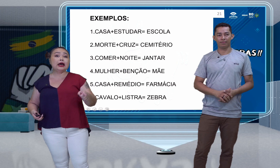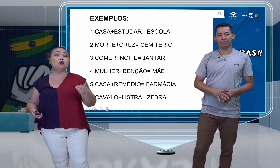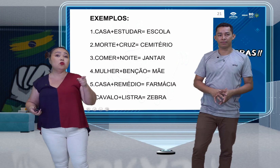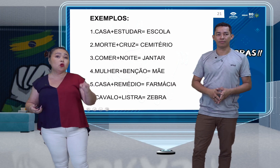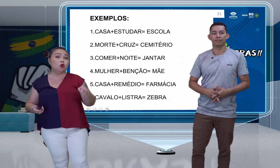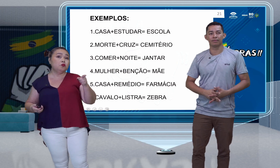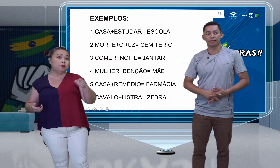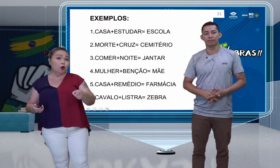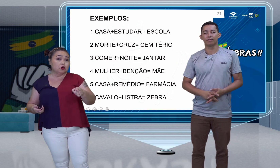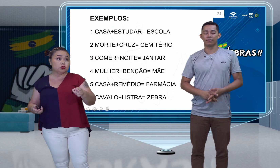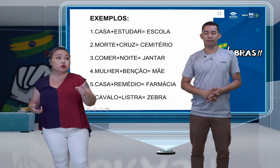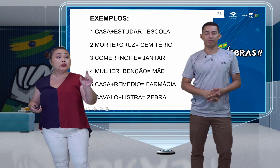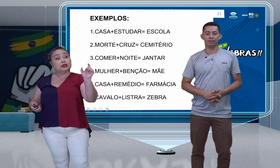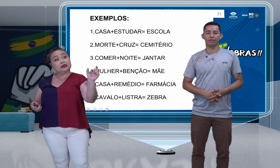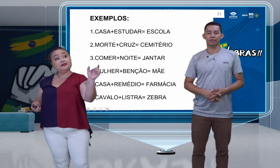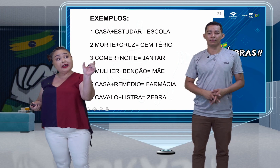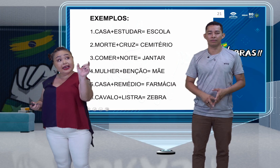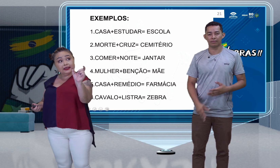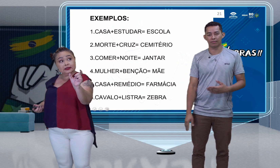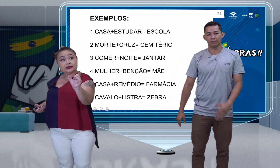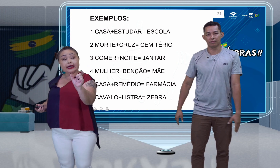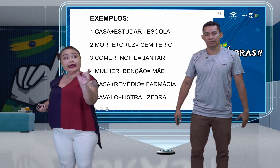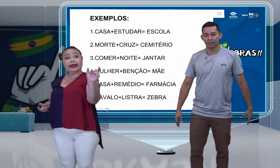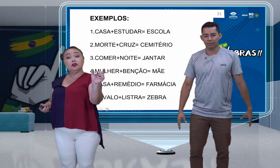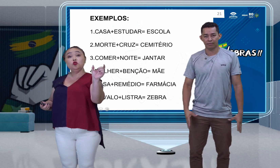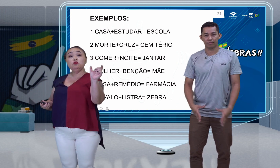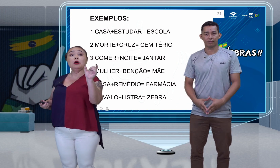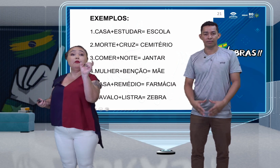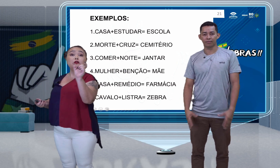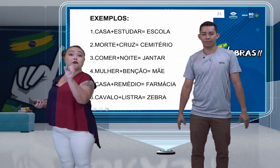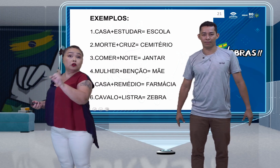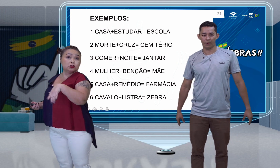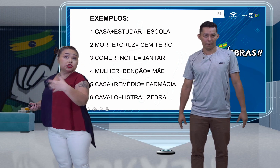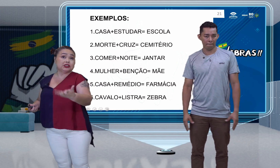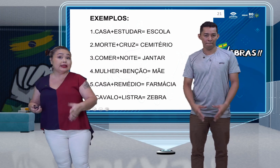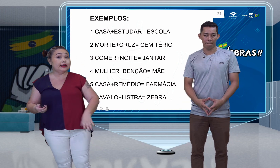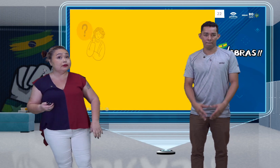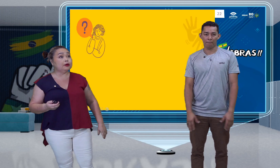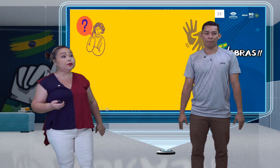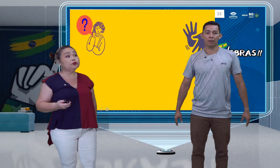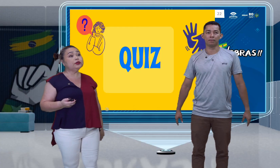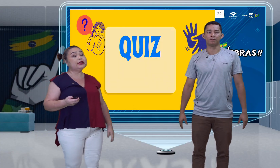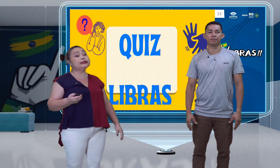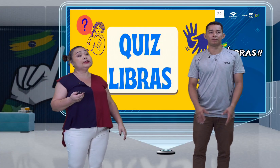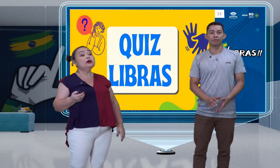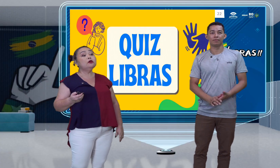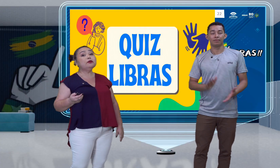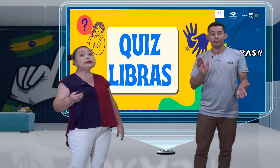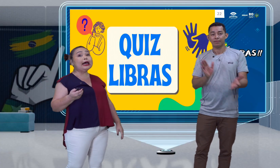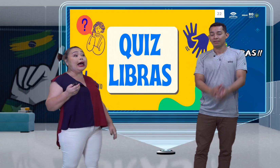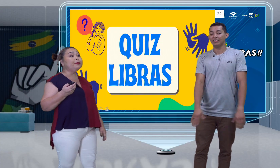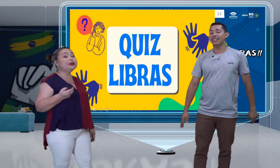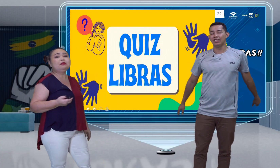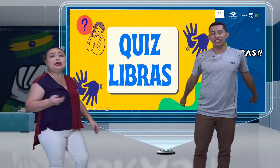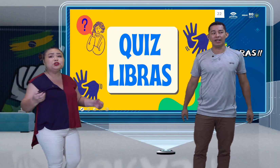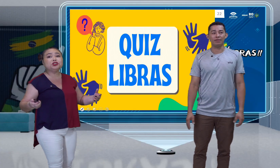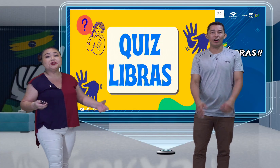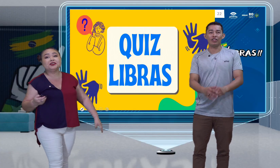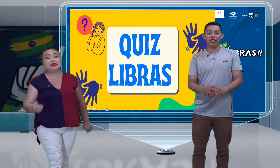sinal composto que vai recair numa morfologia da língua portuguesa. Um quiz rapidamente. Chegamos à hora do nosso